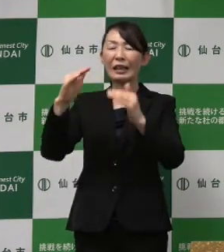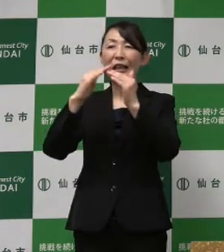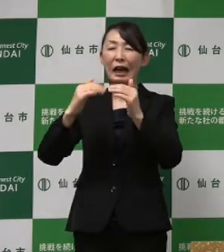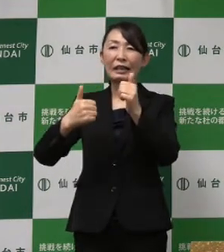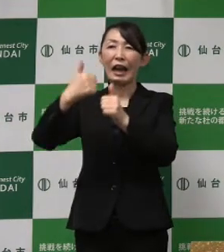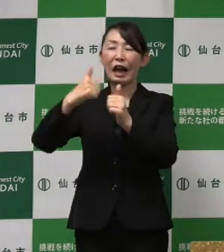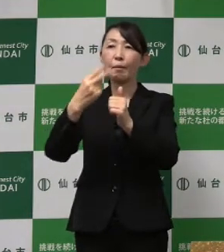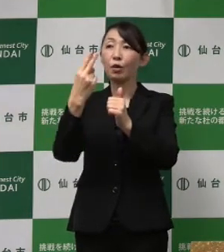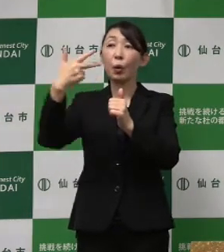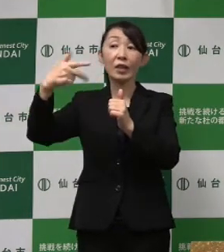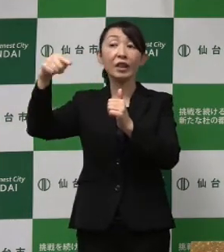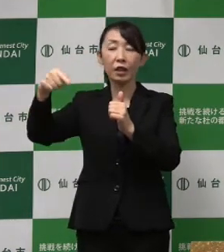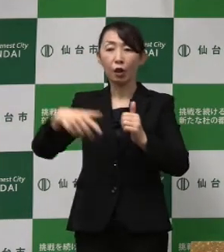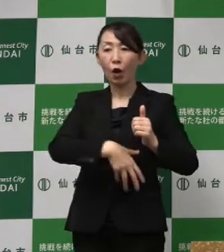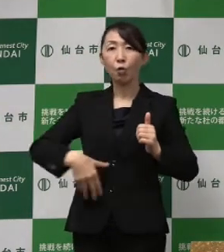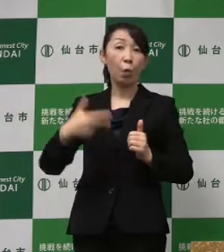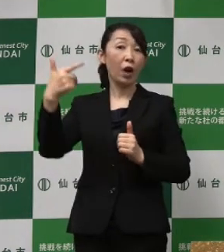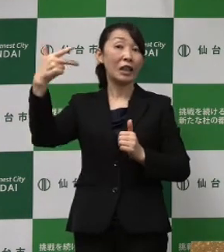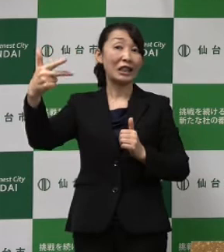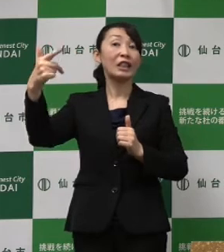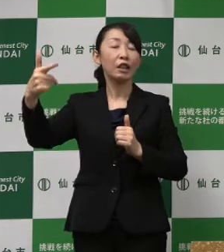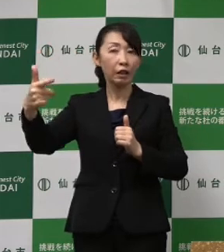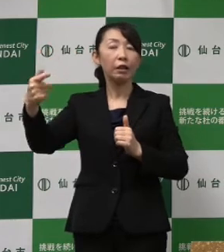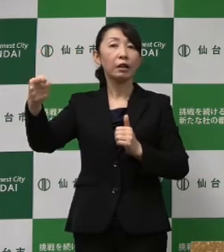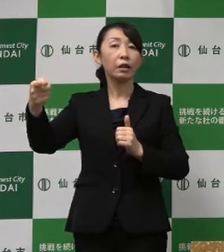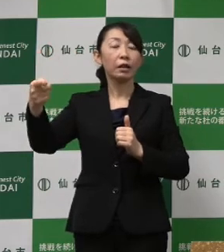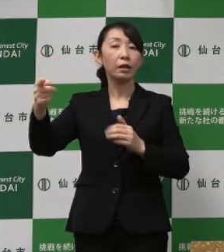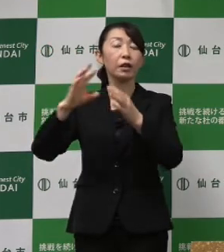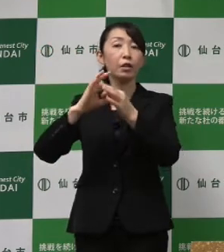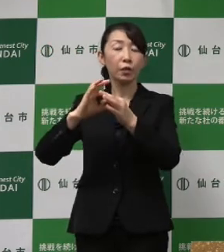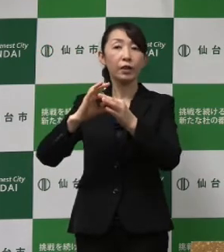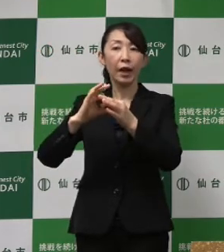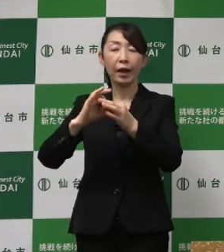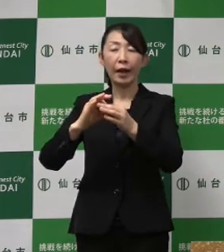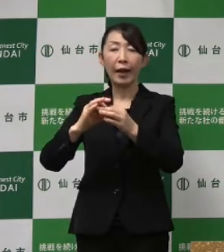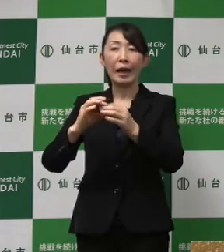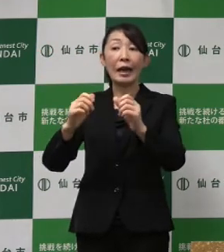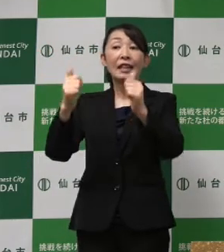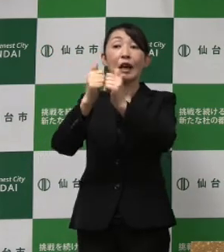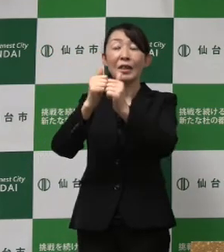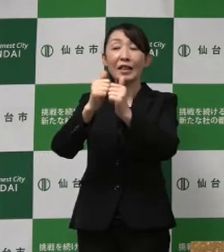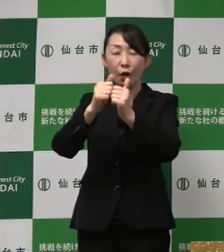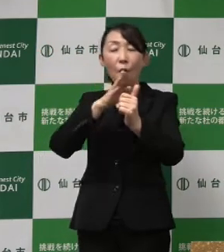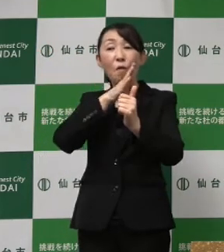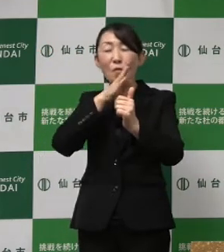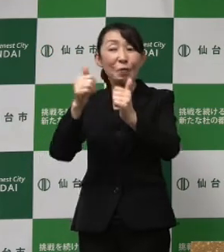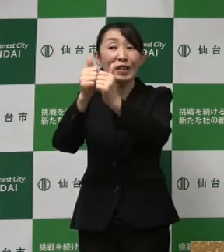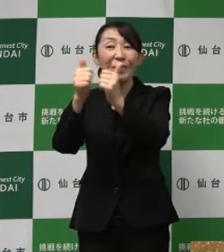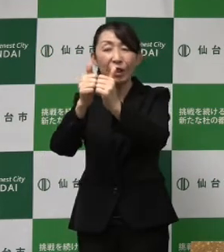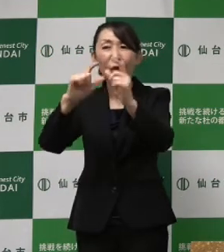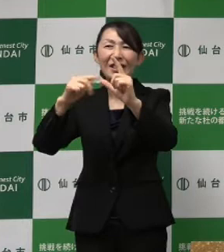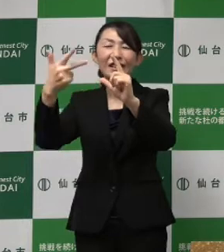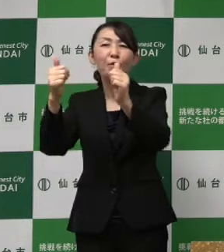福岡市はですね、サミット本体の誘致を表明されています。仙台市はサミット本体ではなく関係閣僚会合を狙っていくという、この